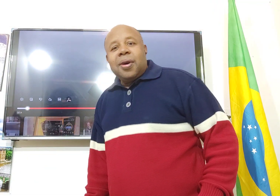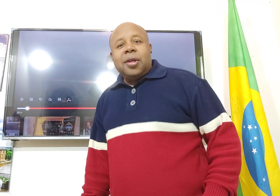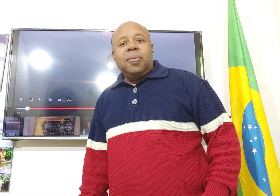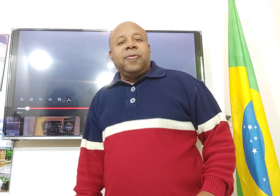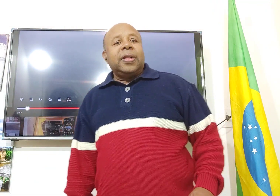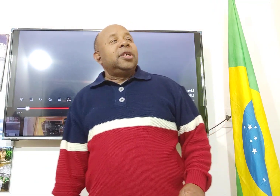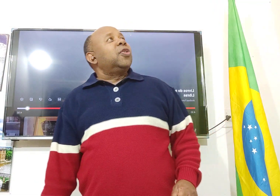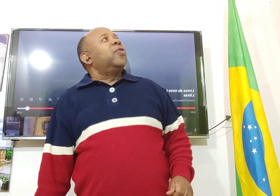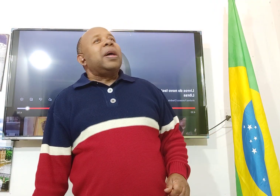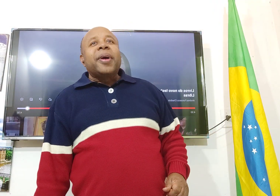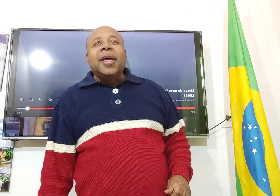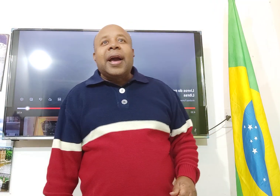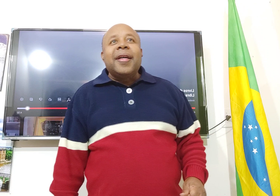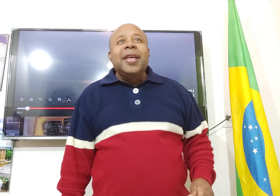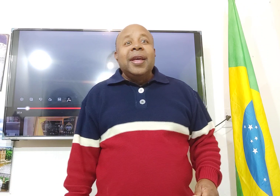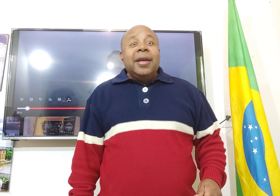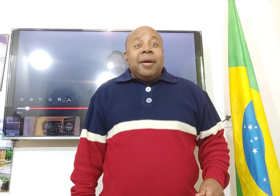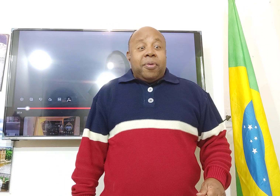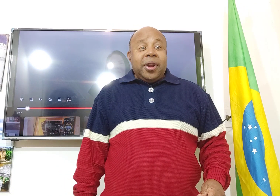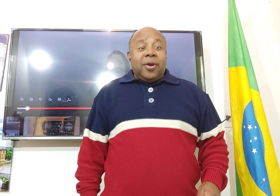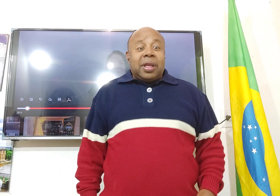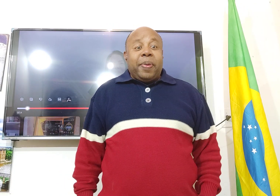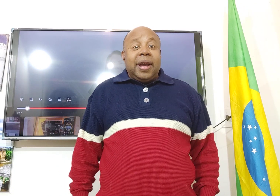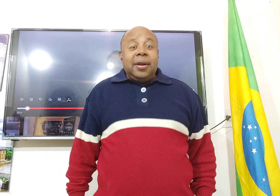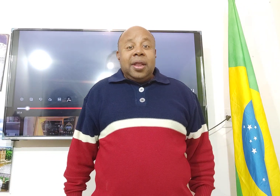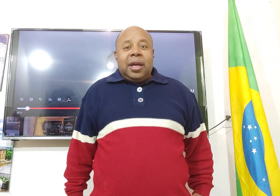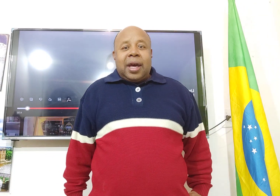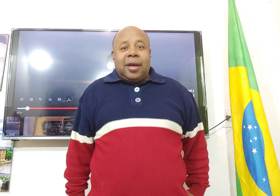Aí todo mundo fala assim, acho que eu vou olhar para aquele cara ali. Pô, o negócio tá pegando ali, cara.